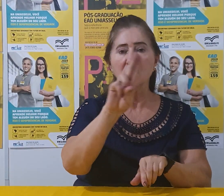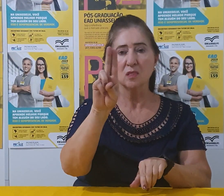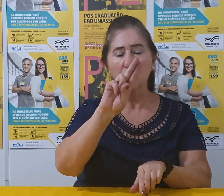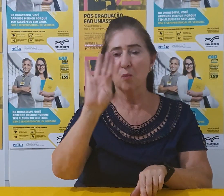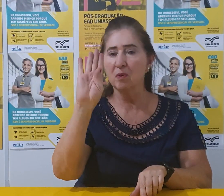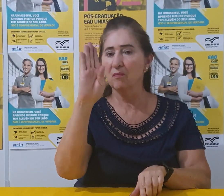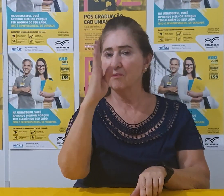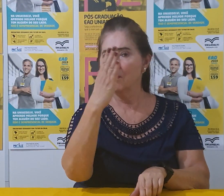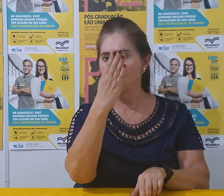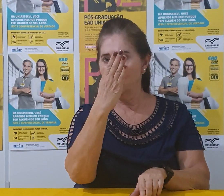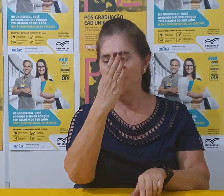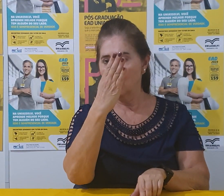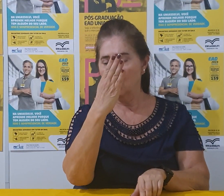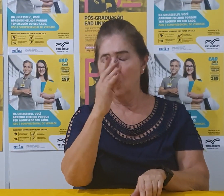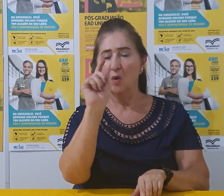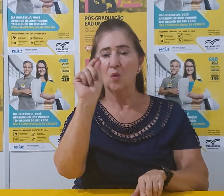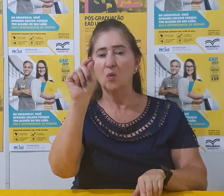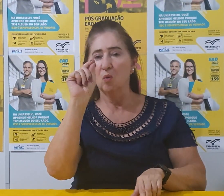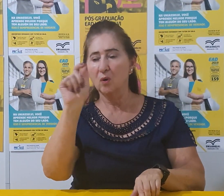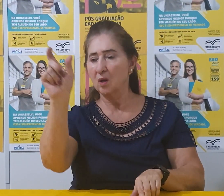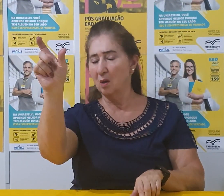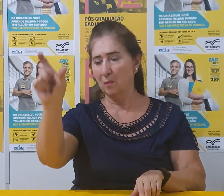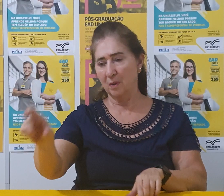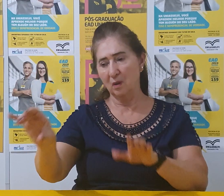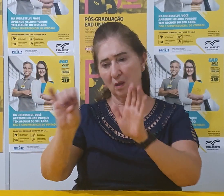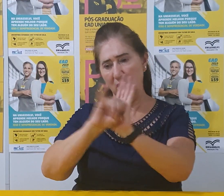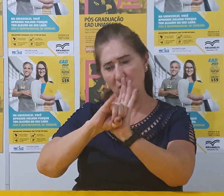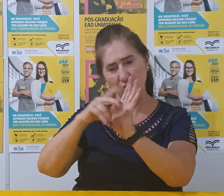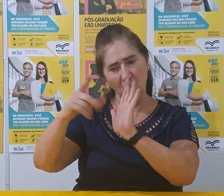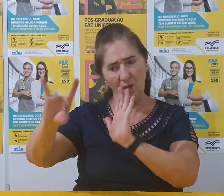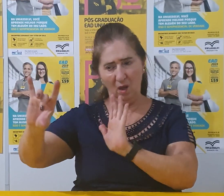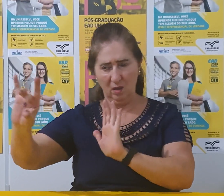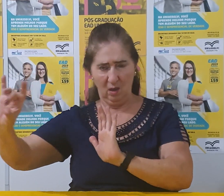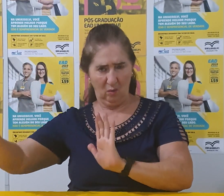fictícios, no intuito de preservar a identidade dos educandos.